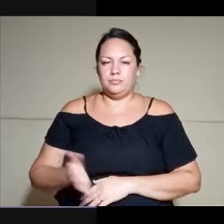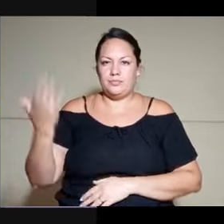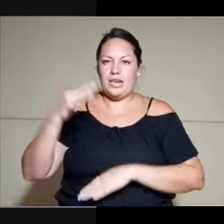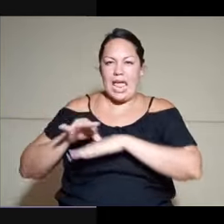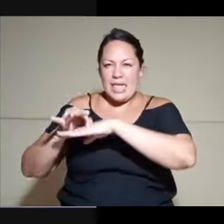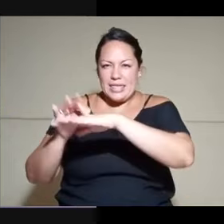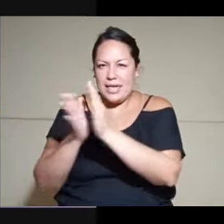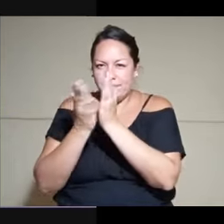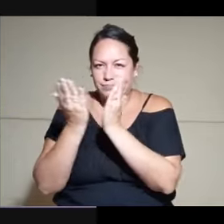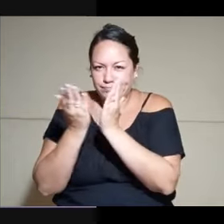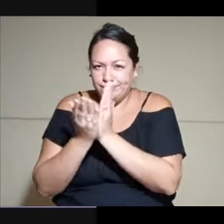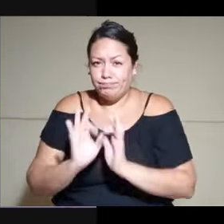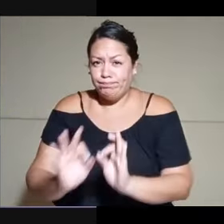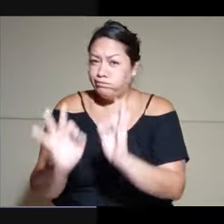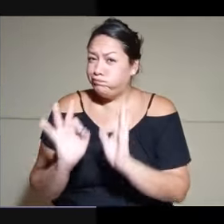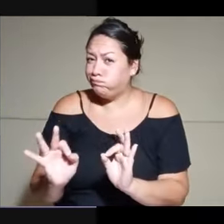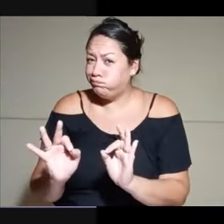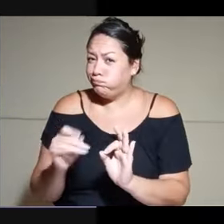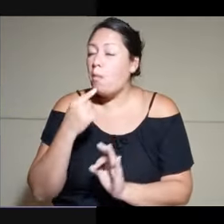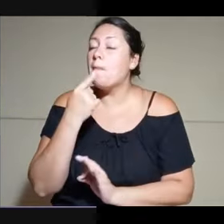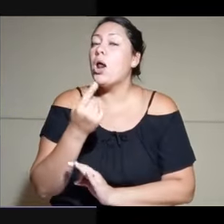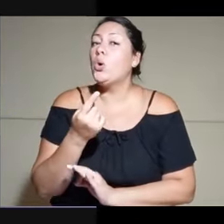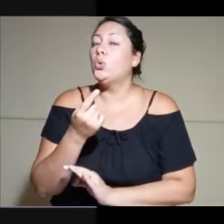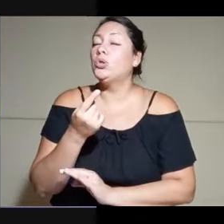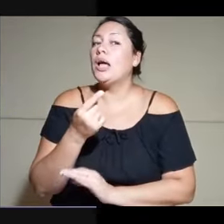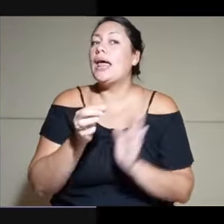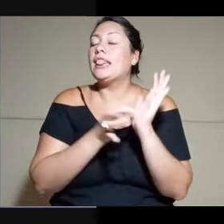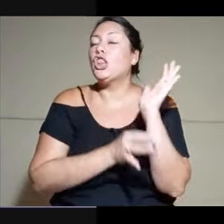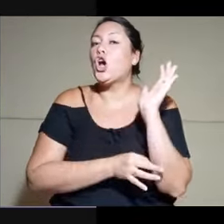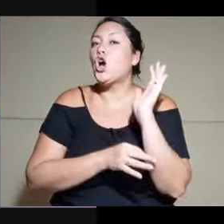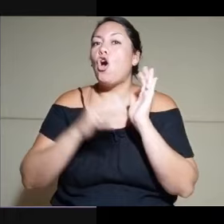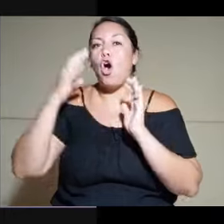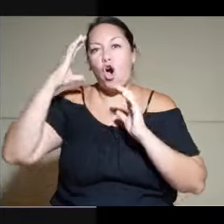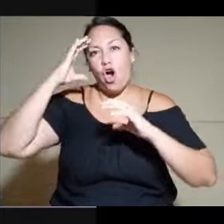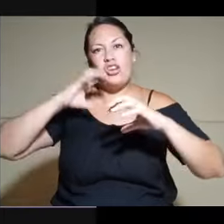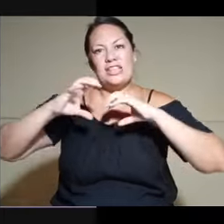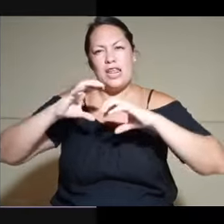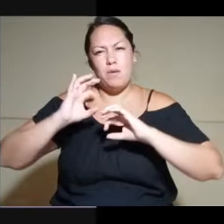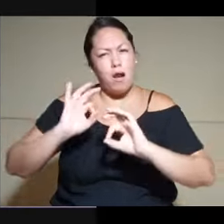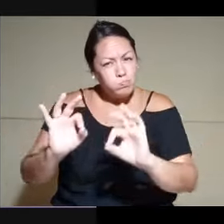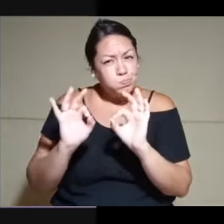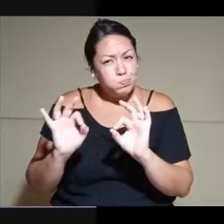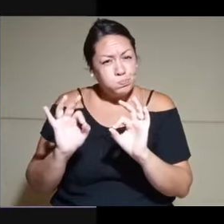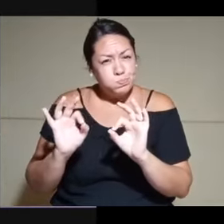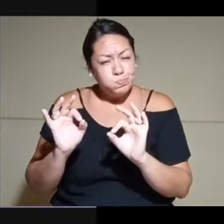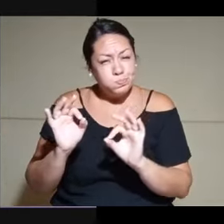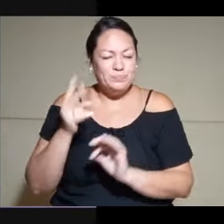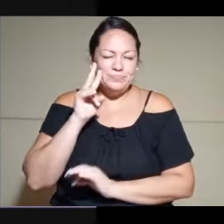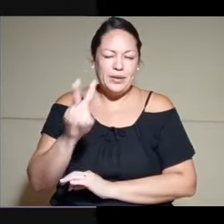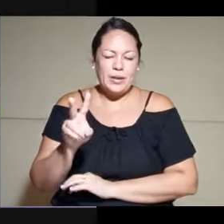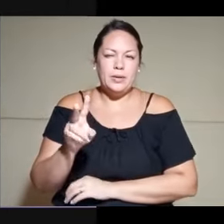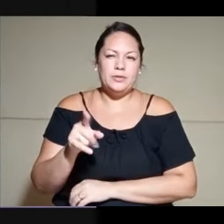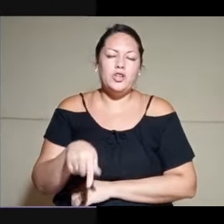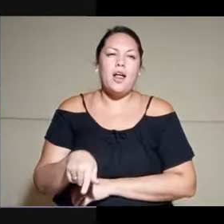nervio hipogloso es un nervio motor. Ustedes tienen lo hicieron la guía, ¿no es cierto? Sí, profe. De